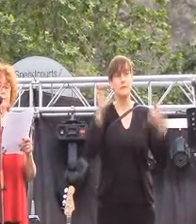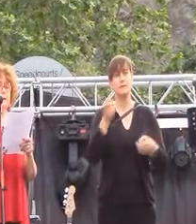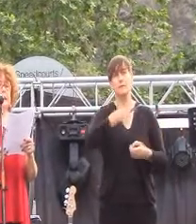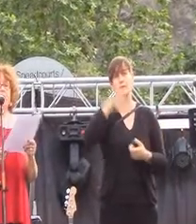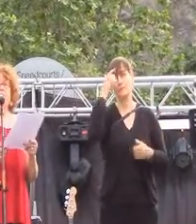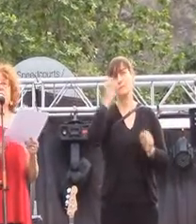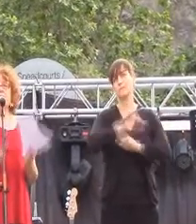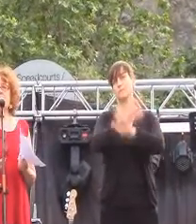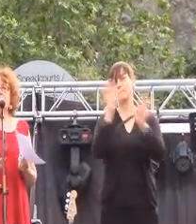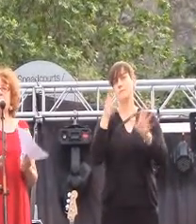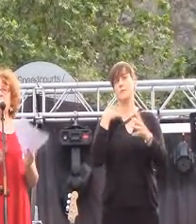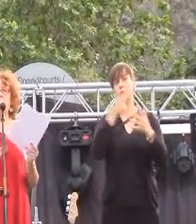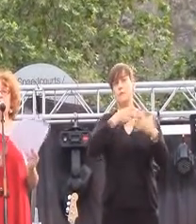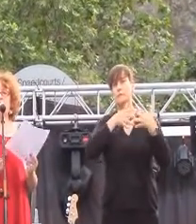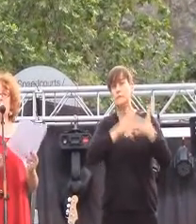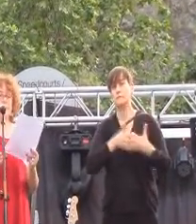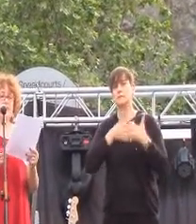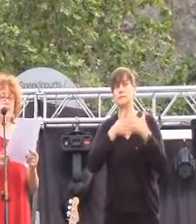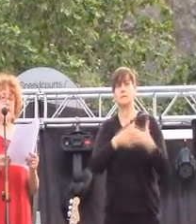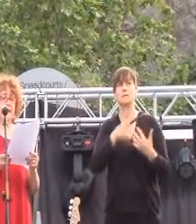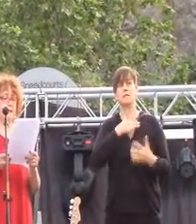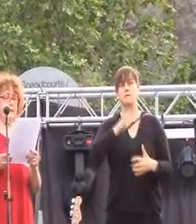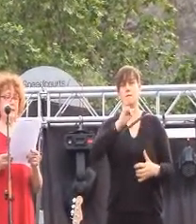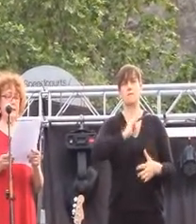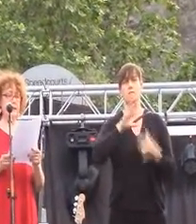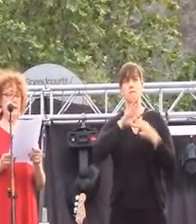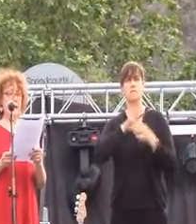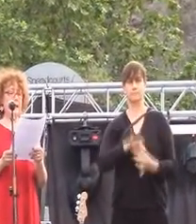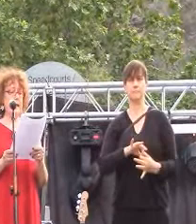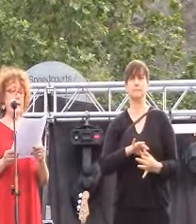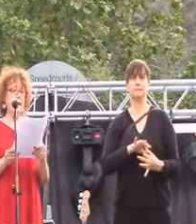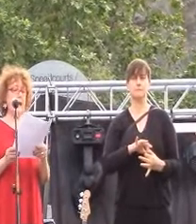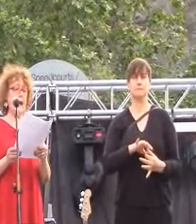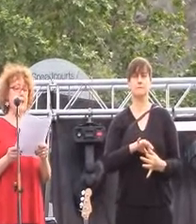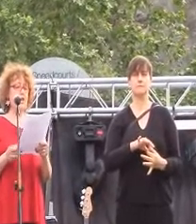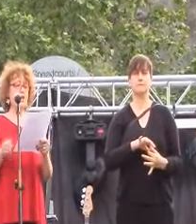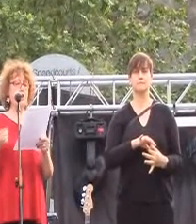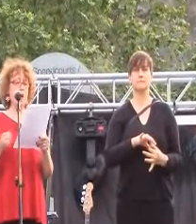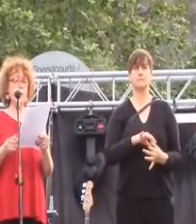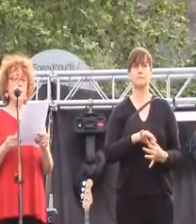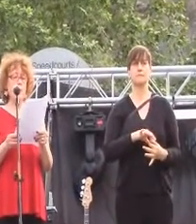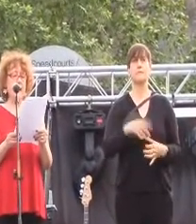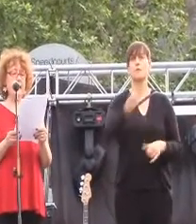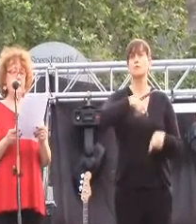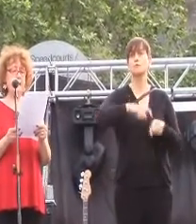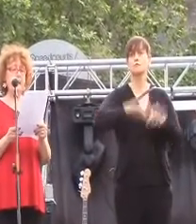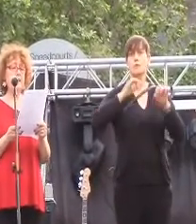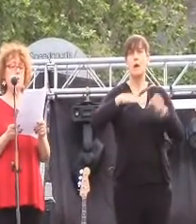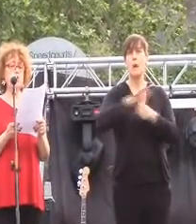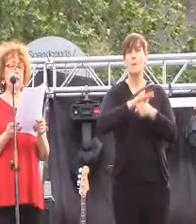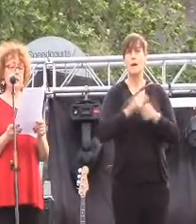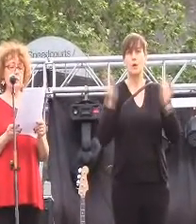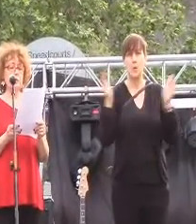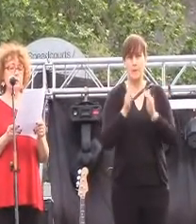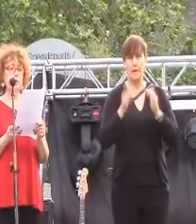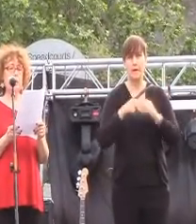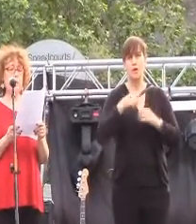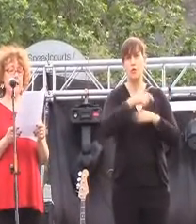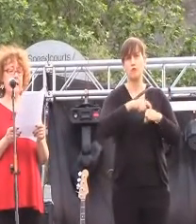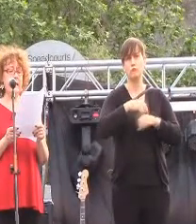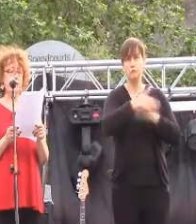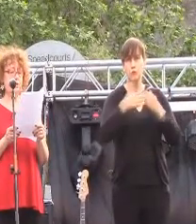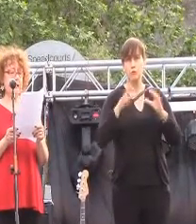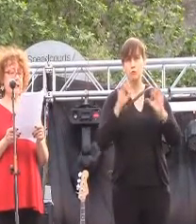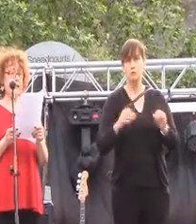clar que defensem la nostra identitat, que som un barri petit i costerut,